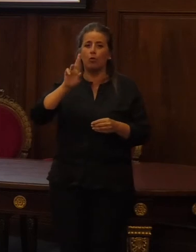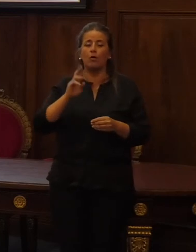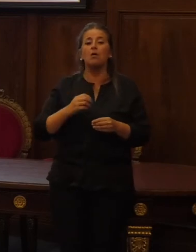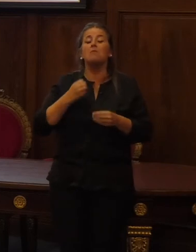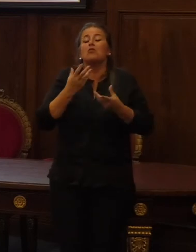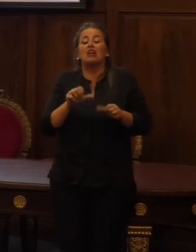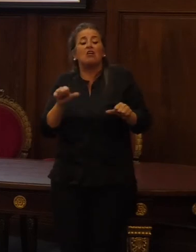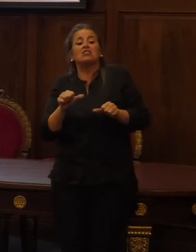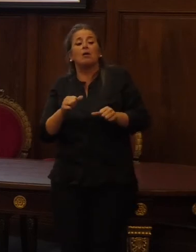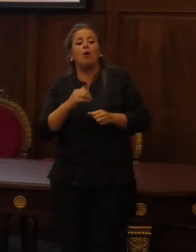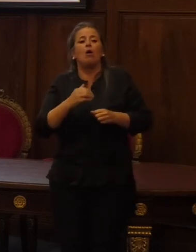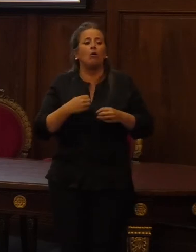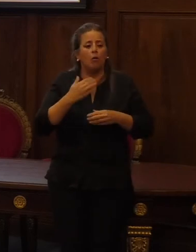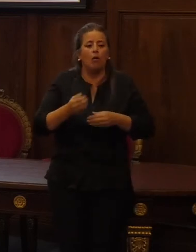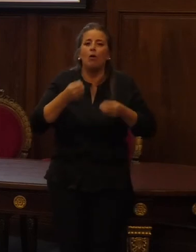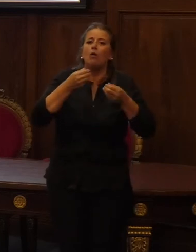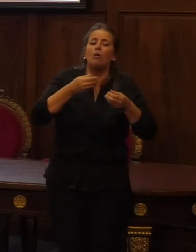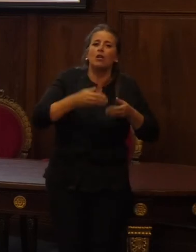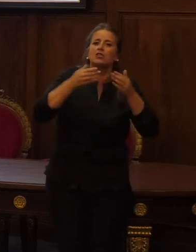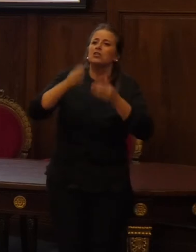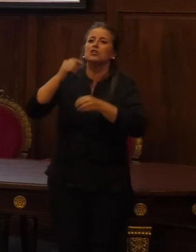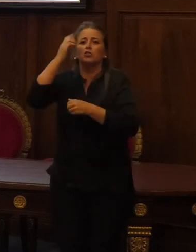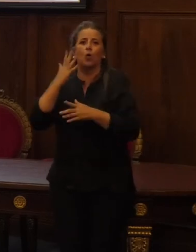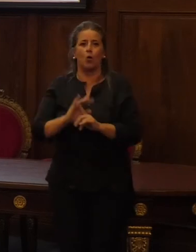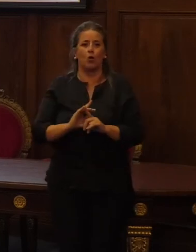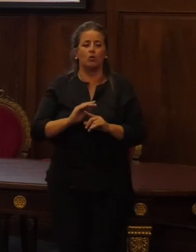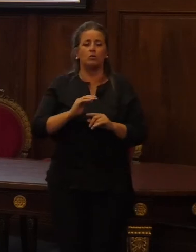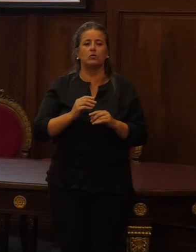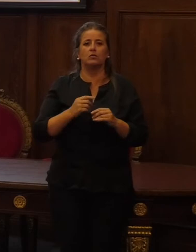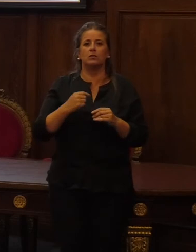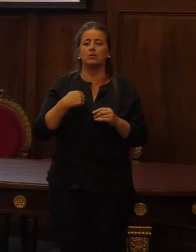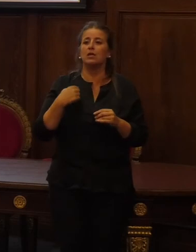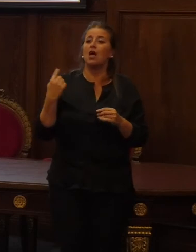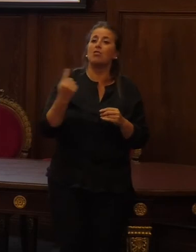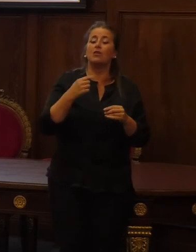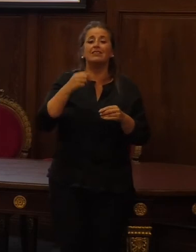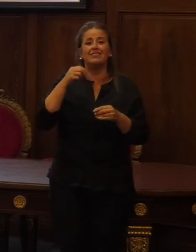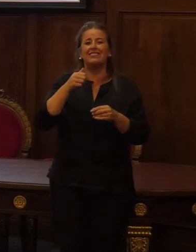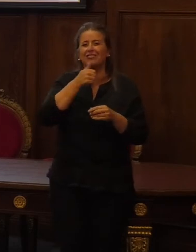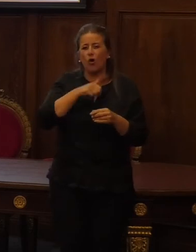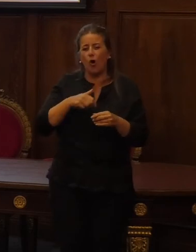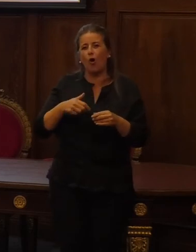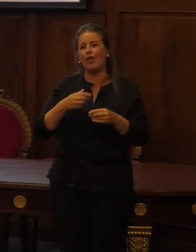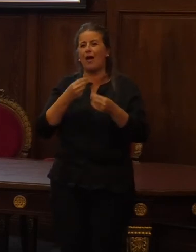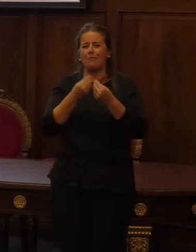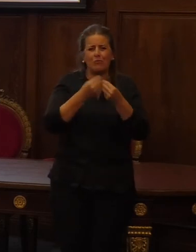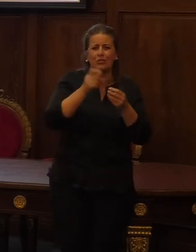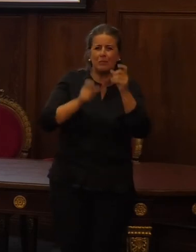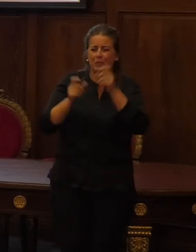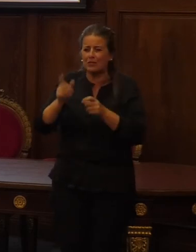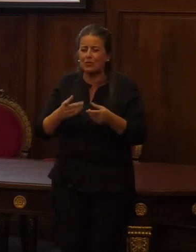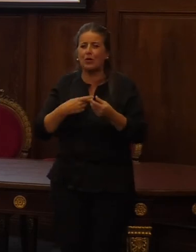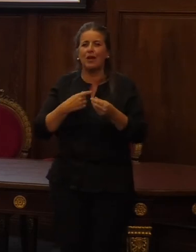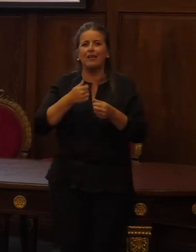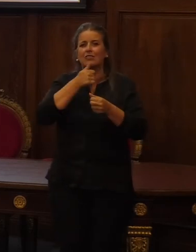producir psicólogos. Y en nuestra historia, Ibero, Maidanic, Mecha, en nuestra